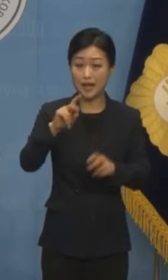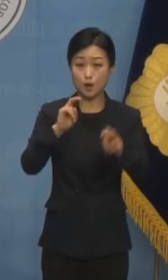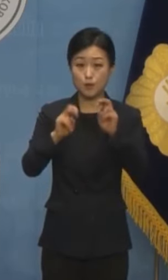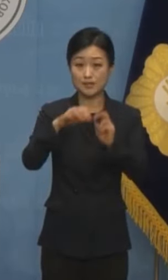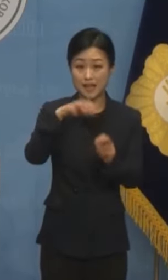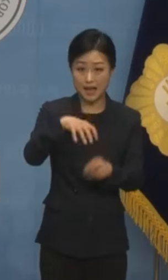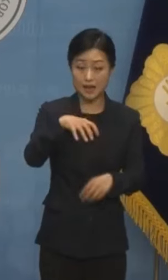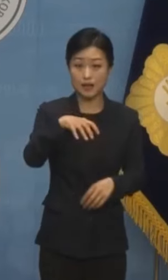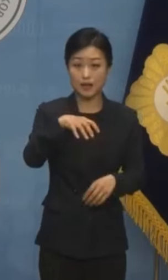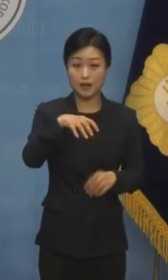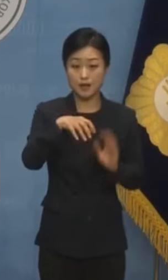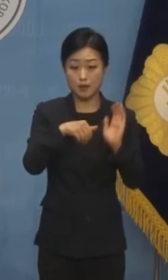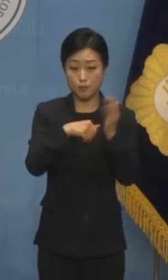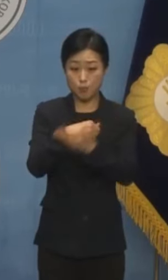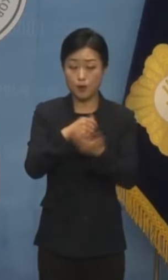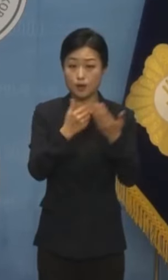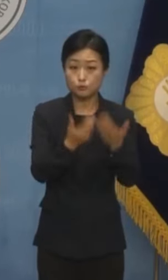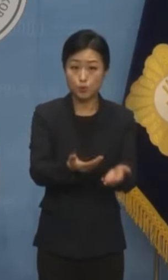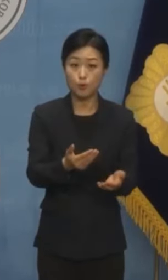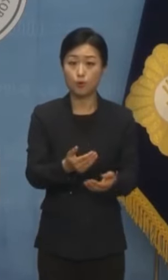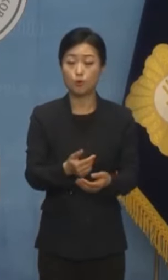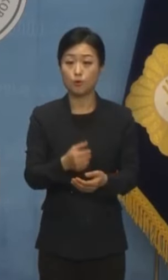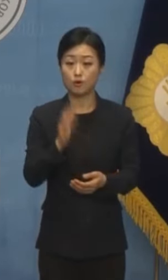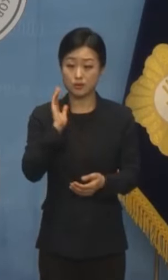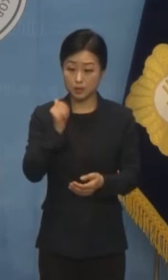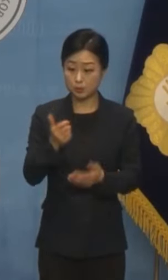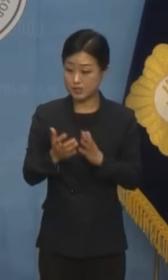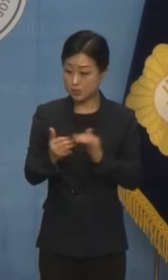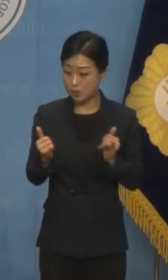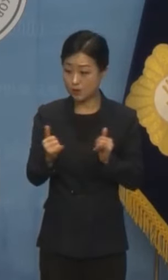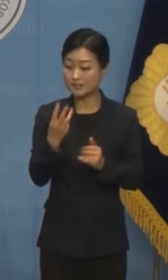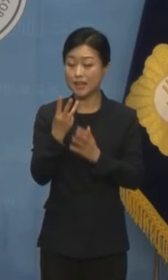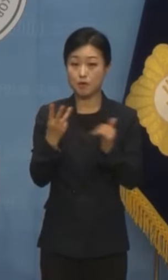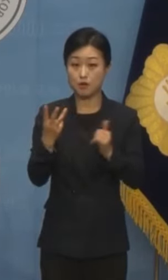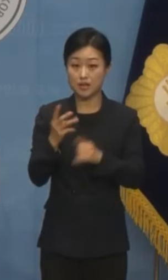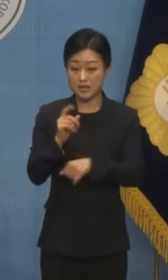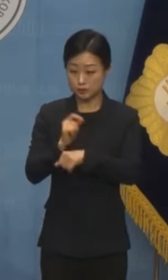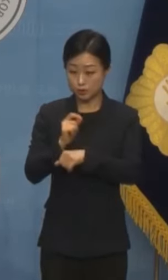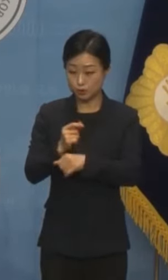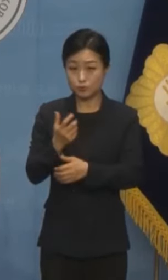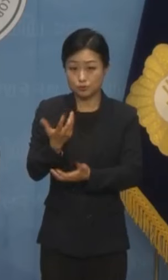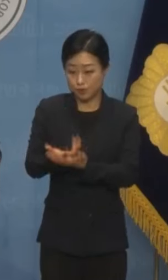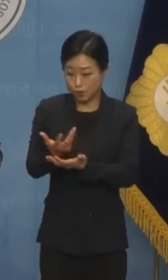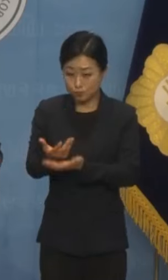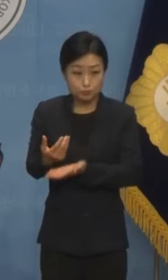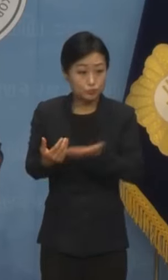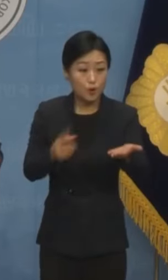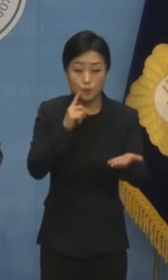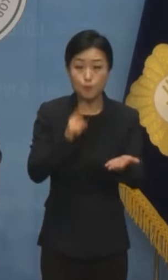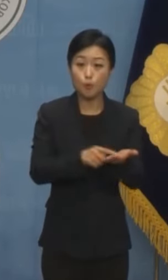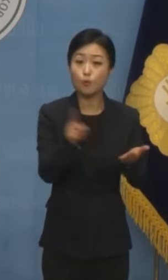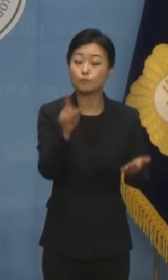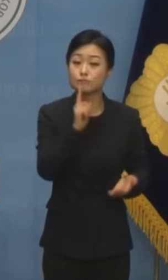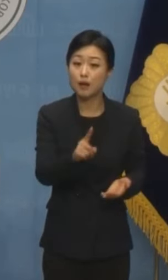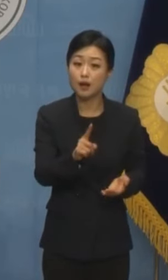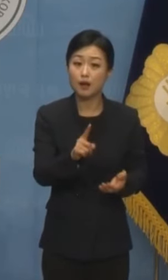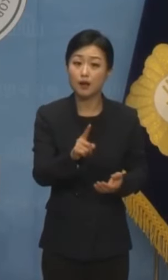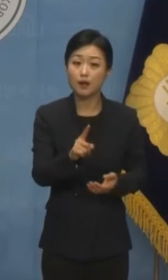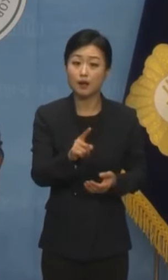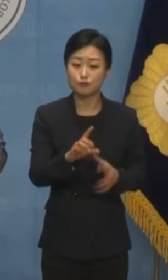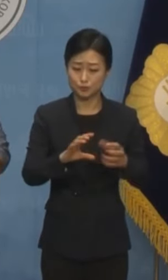경우 출장 경우라고 거기에서 대통령 직원들이 3명이나 가가지고 김건희한테 뭘 보고 간다는 겁니까? 이건 더